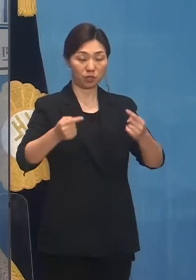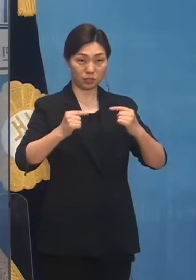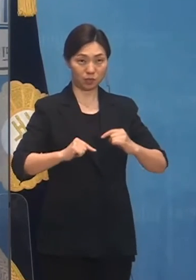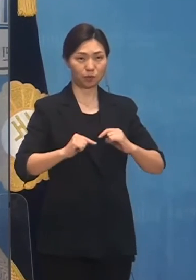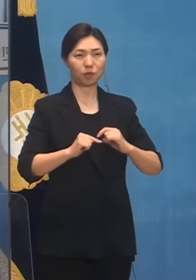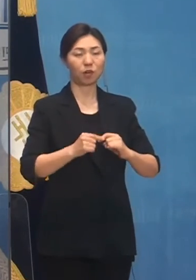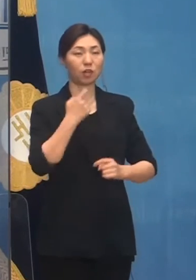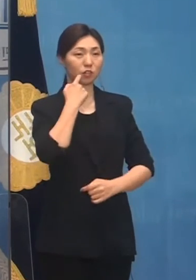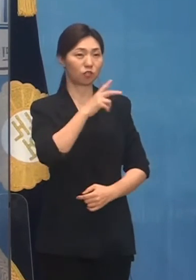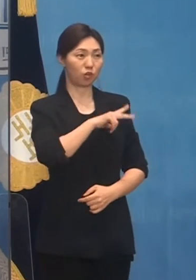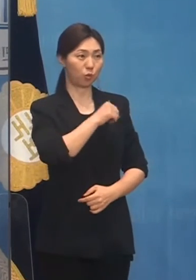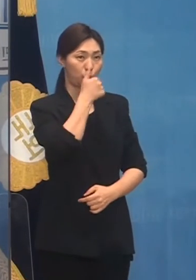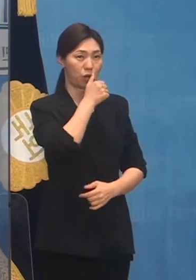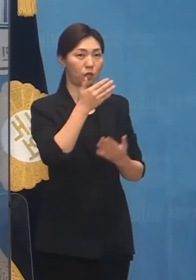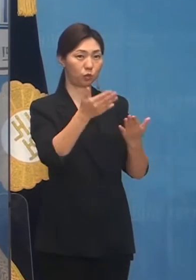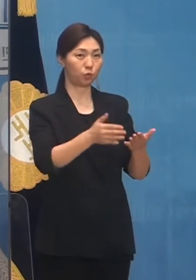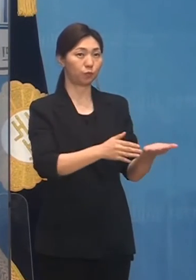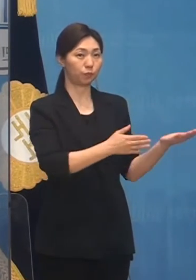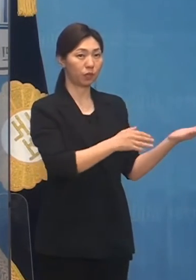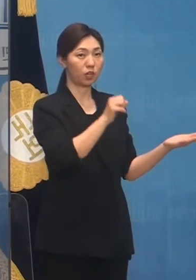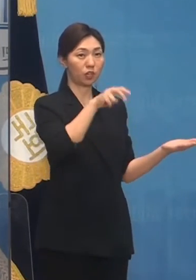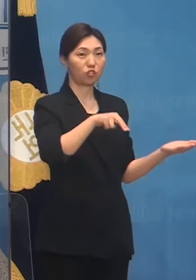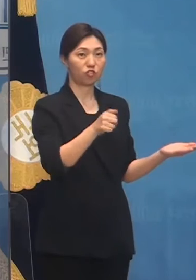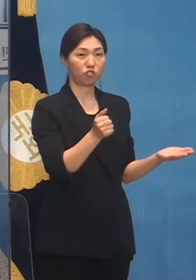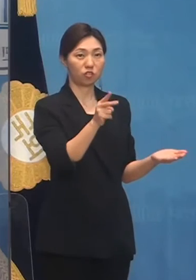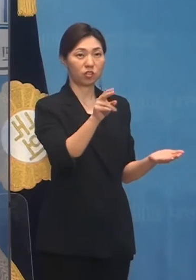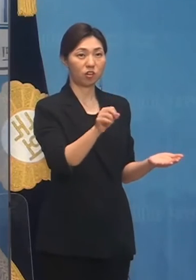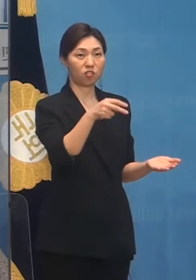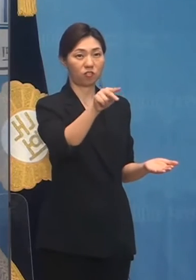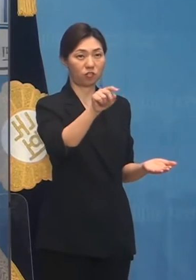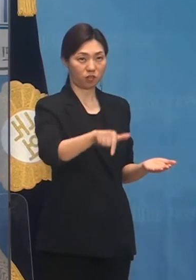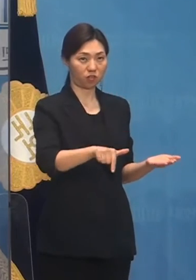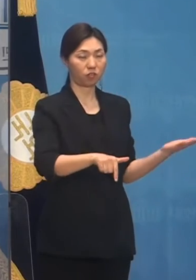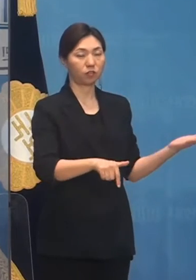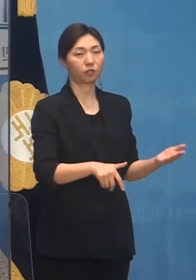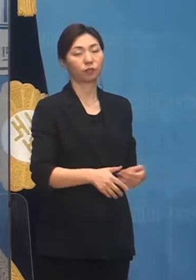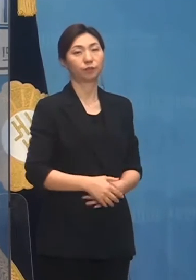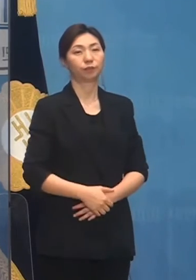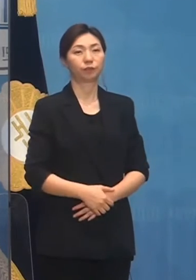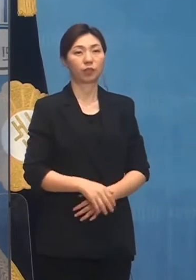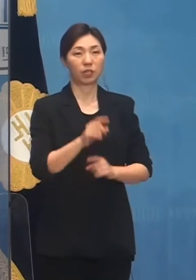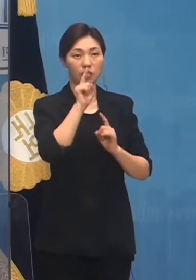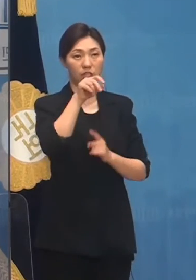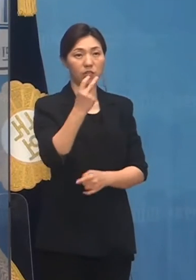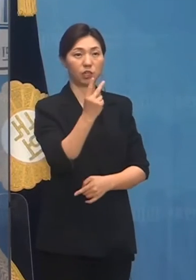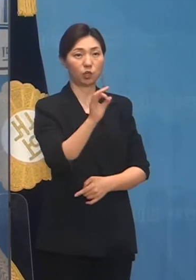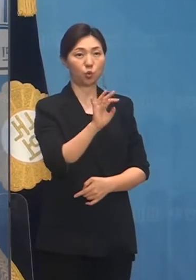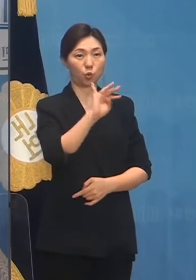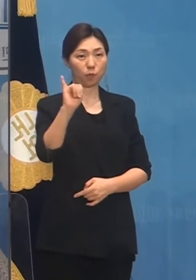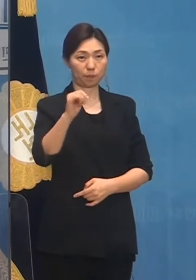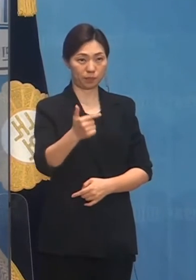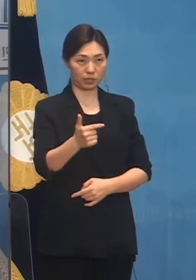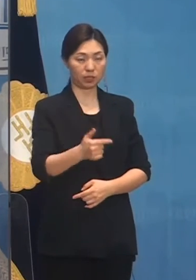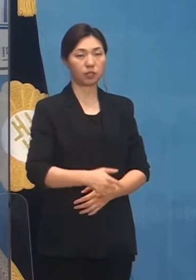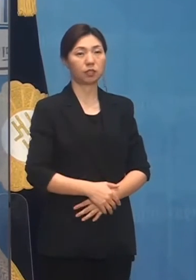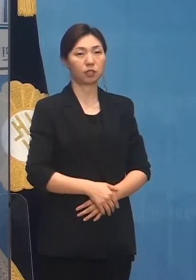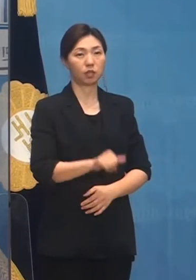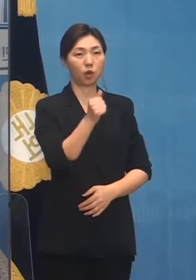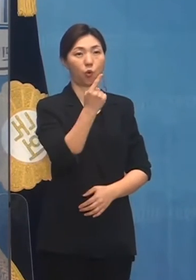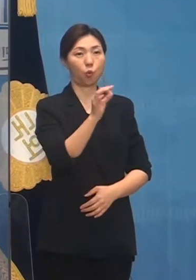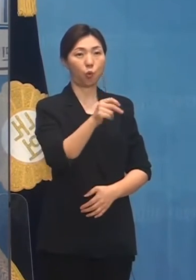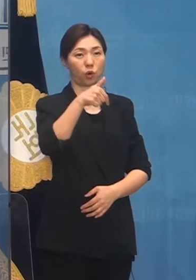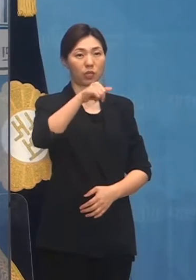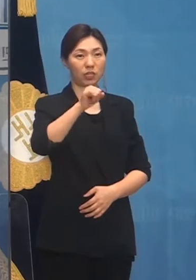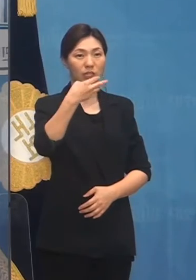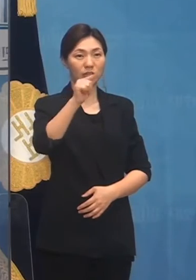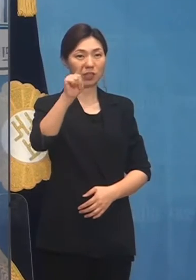의원님들 소개해드리겠습니다. 왼쪽부터 윤영덕 의원님 오셨습니다. 이용빈 의원님 오셨습니다. 홍기택